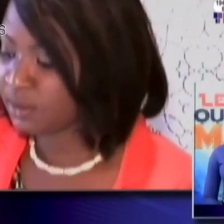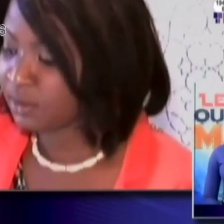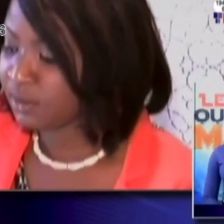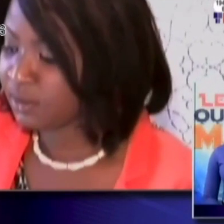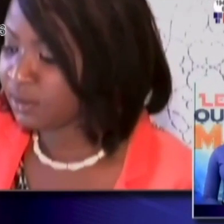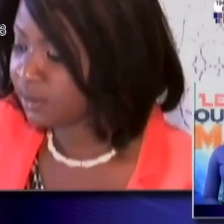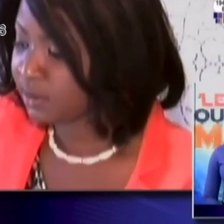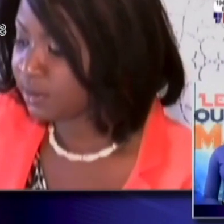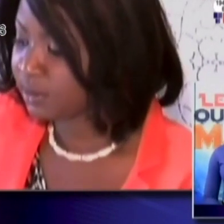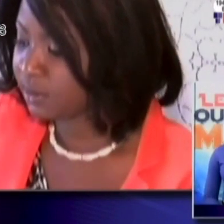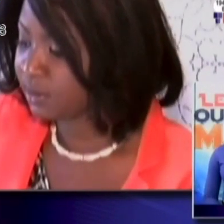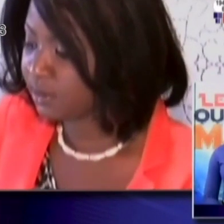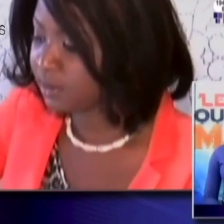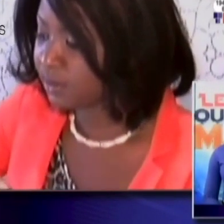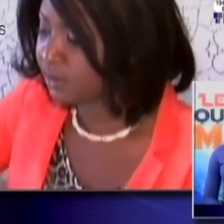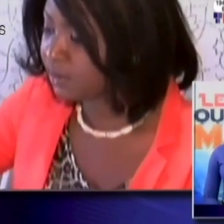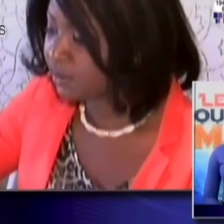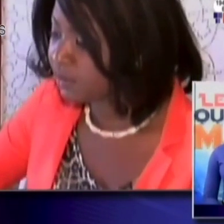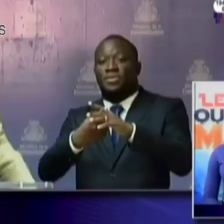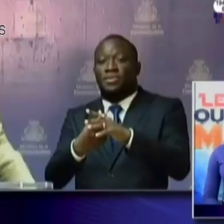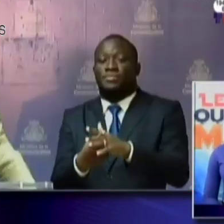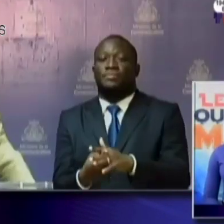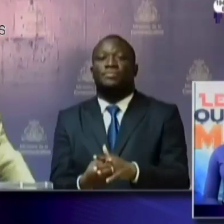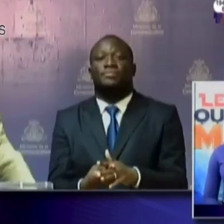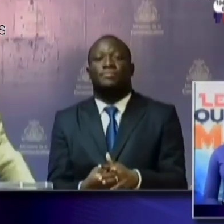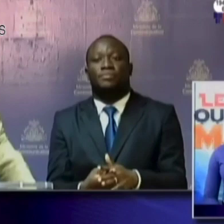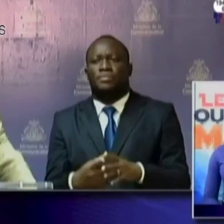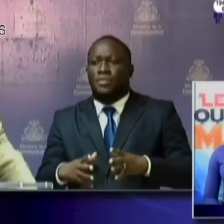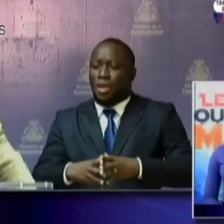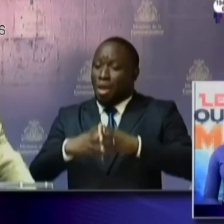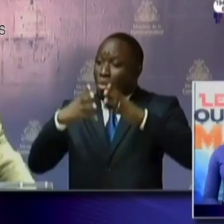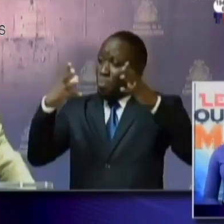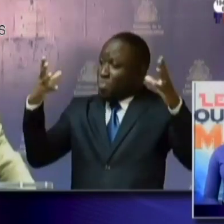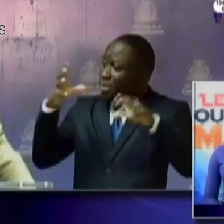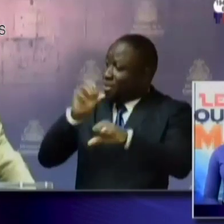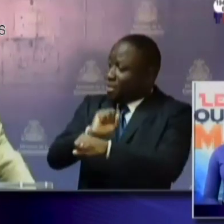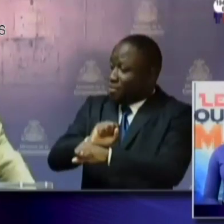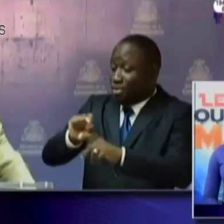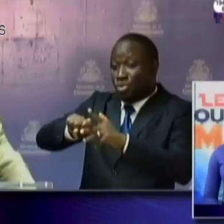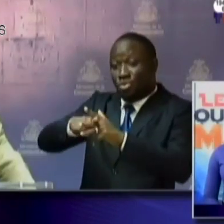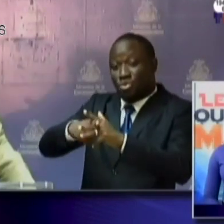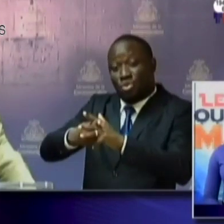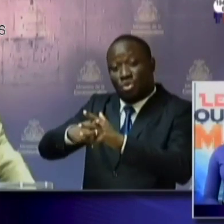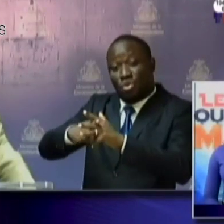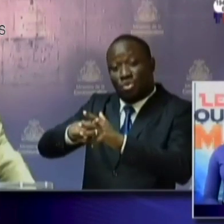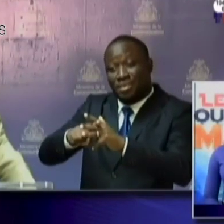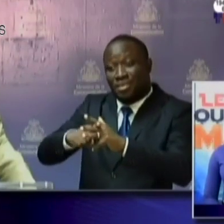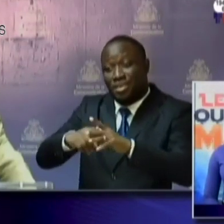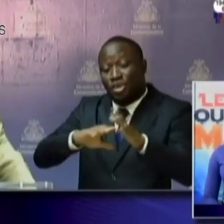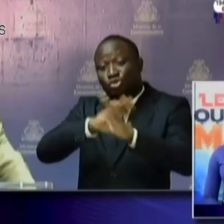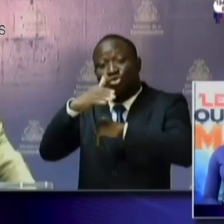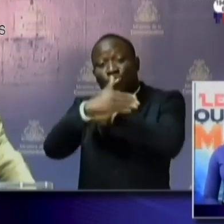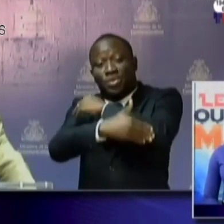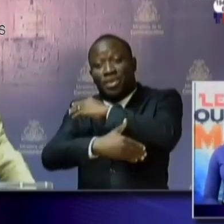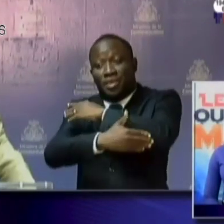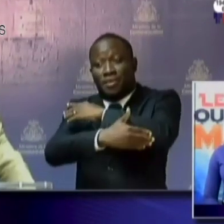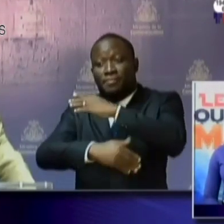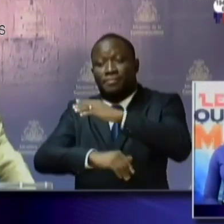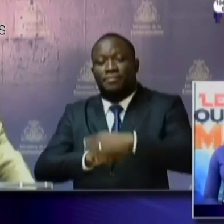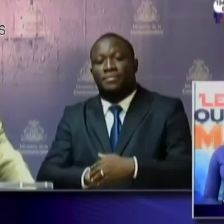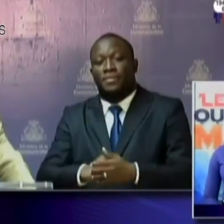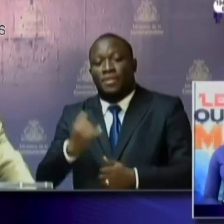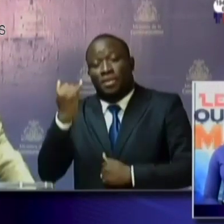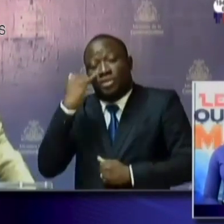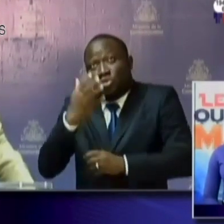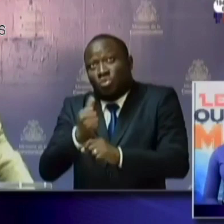nouveau curriculum préscolaire. Ministre travaux publics transport communication Fritz Kayo présenté travail ministère